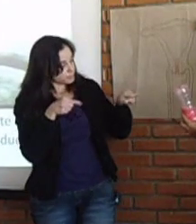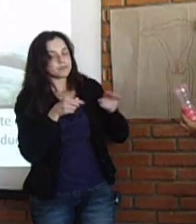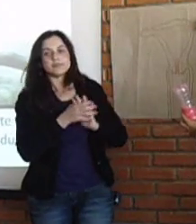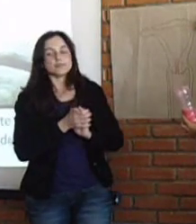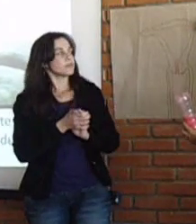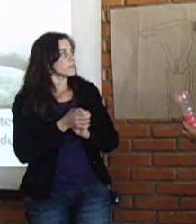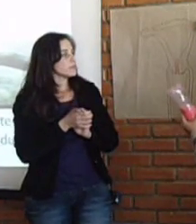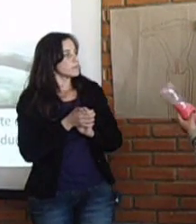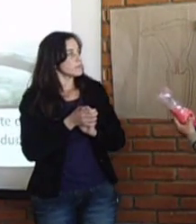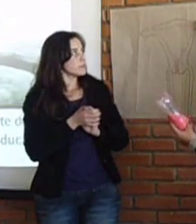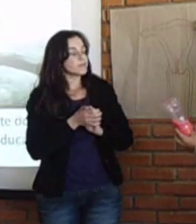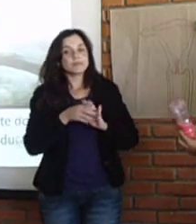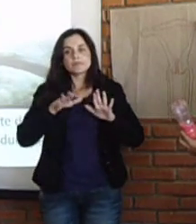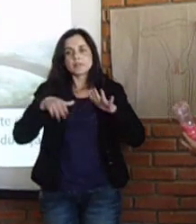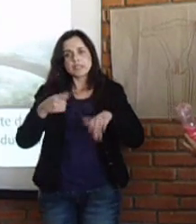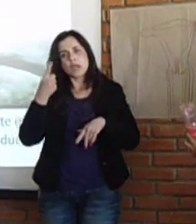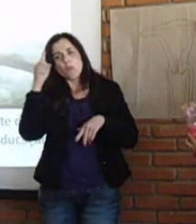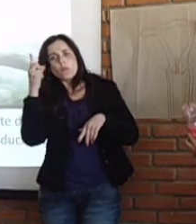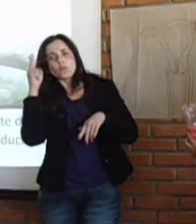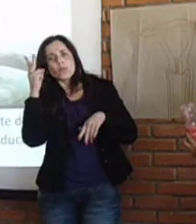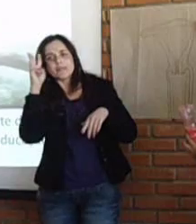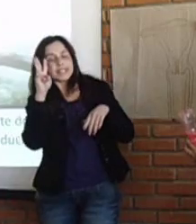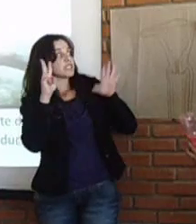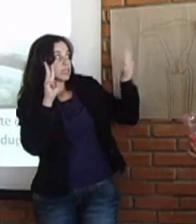dias, durante 3 a 4 dias, esse